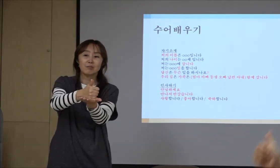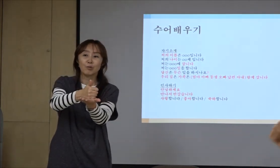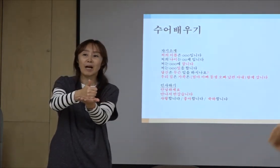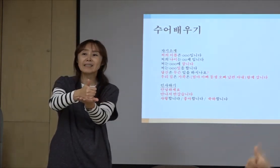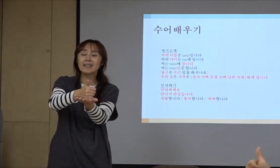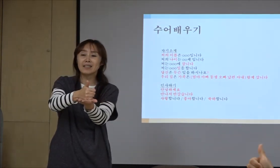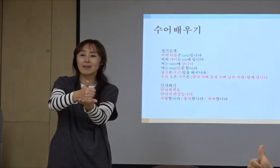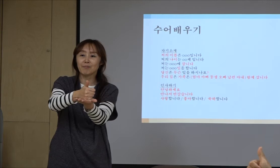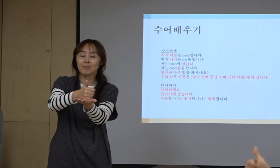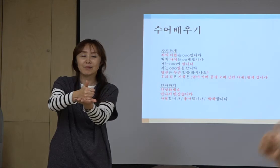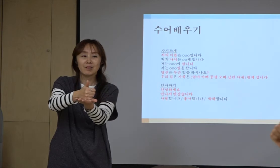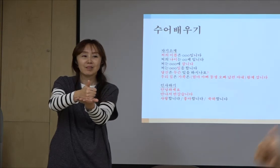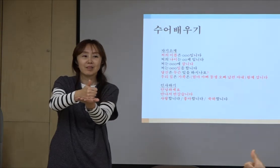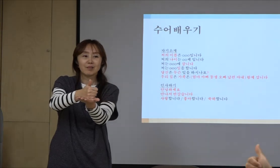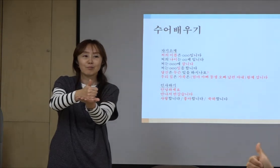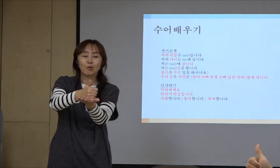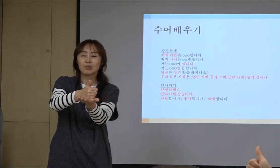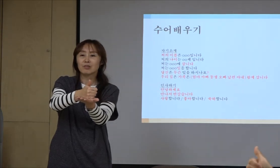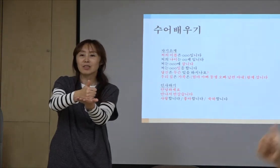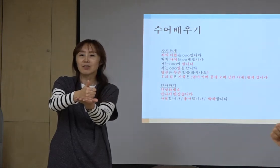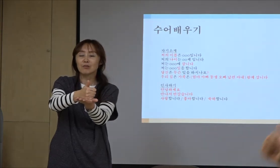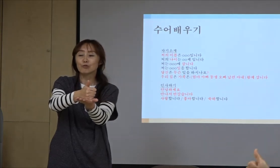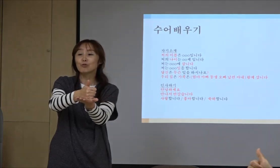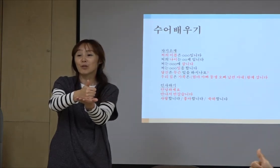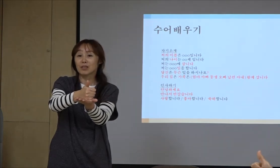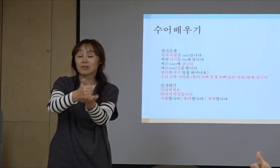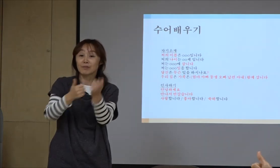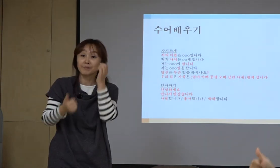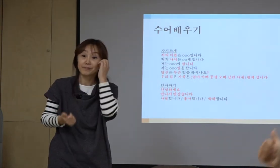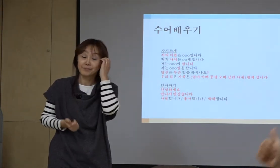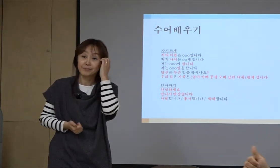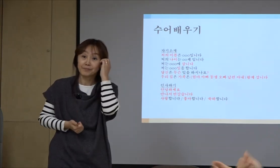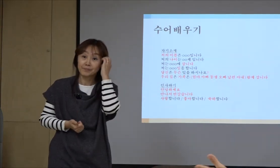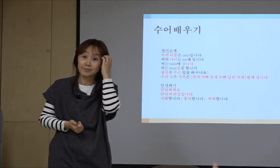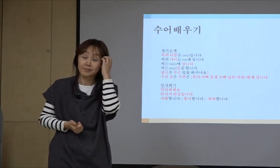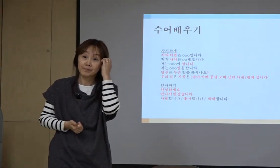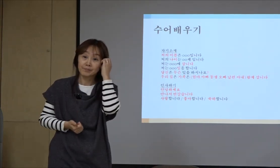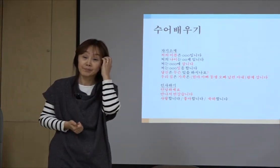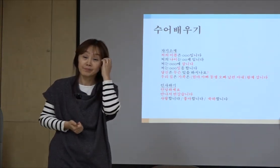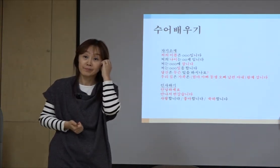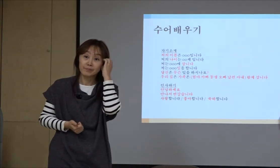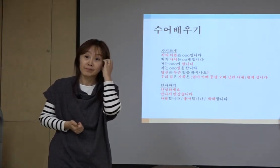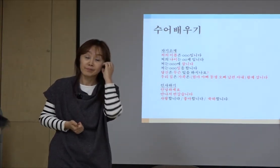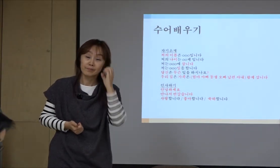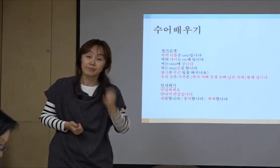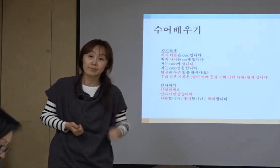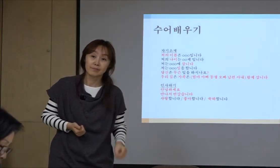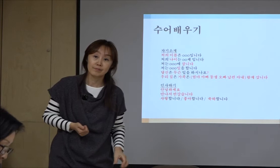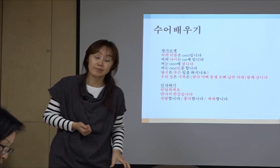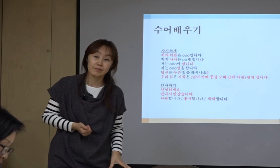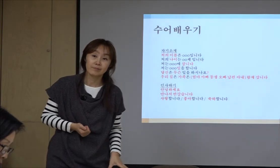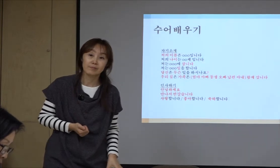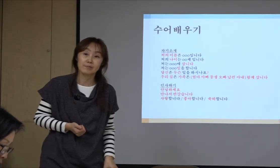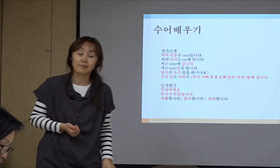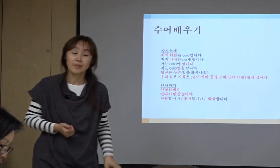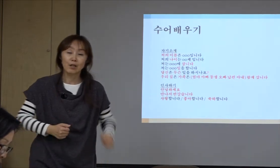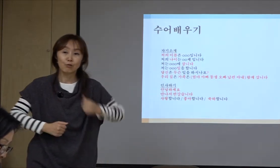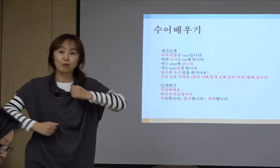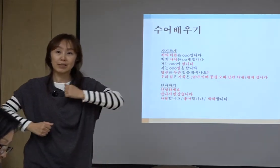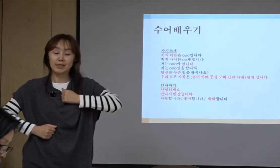아. 하나님. 뭐 어떤 이제 그러니까 우두머리. 그럼 앞에 보면 이제 뭐 장군이면 이제 군인.